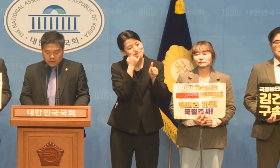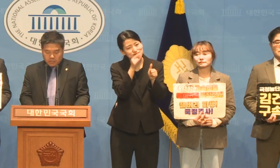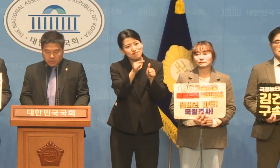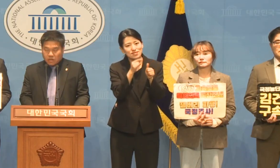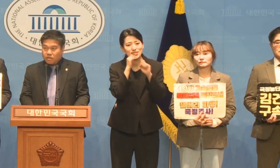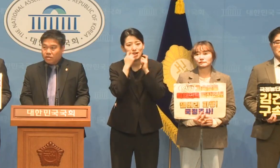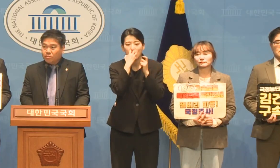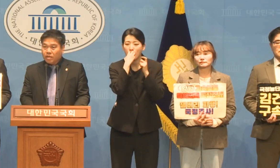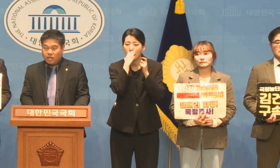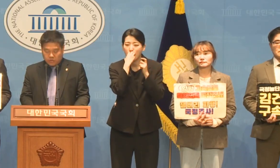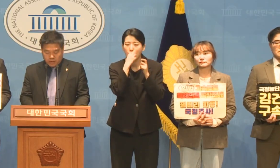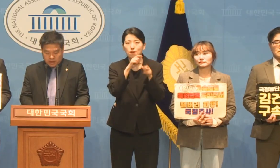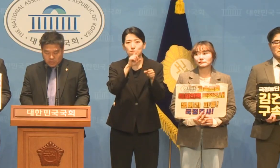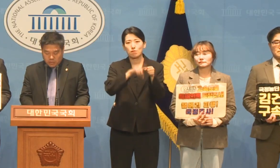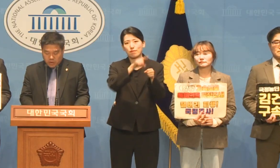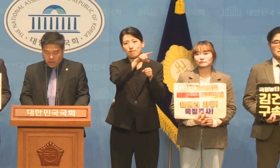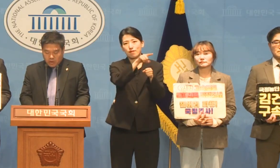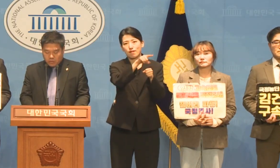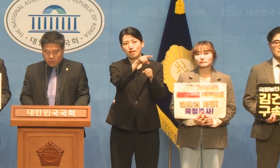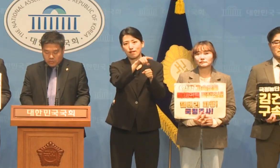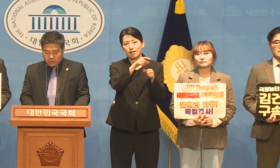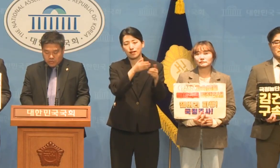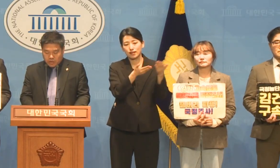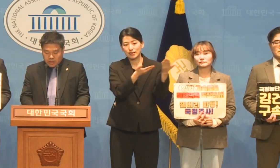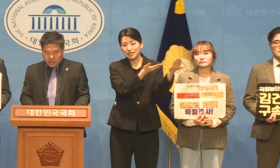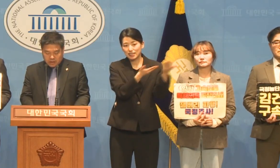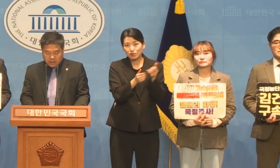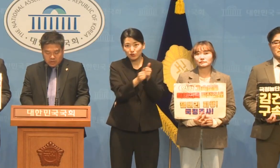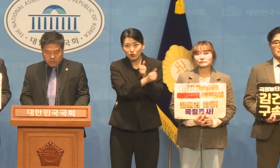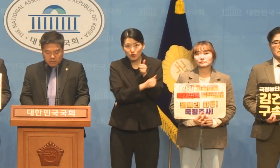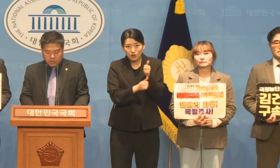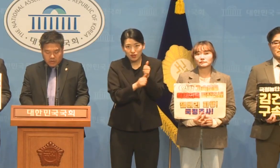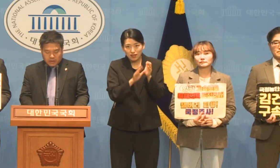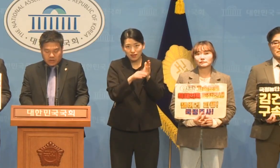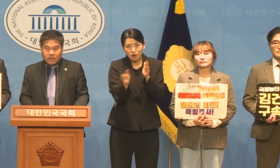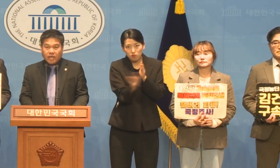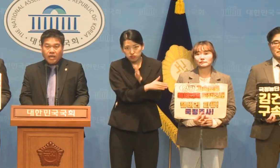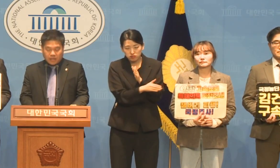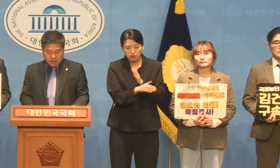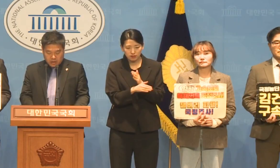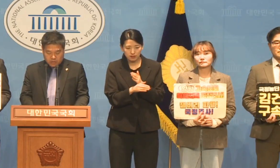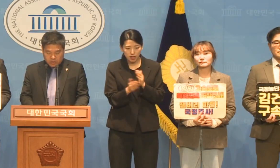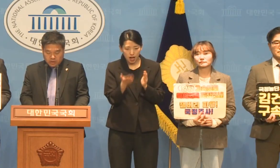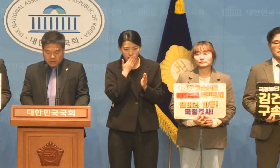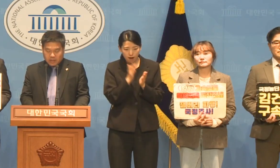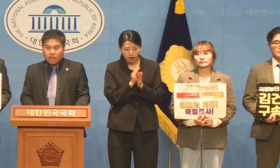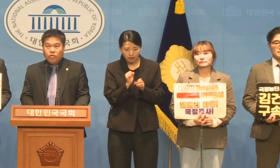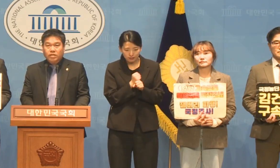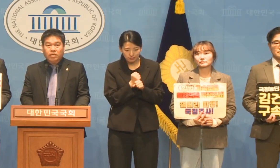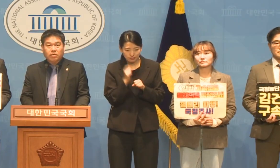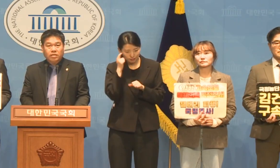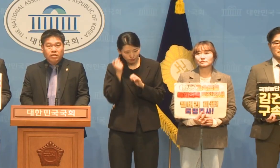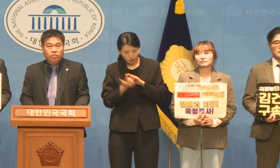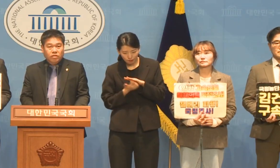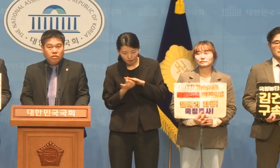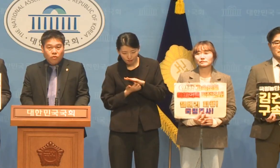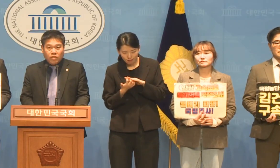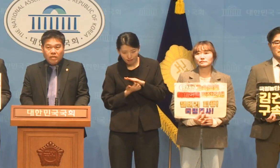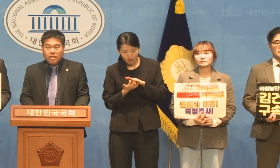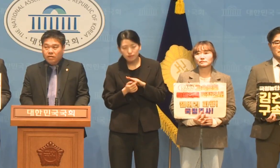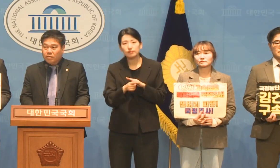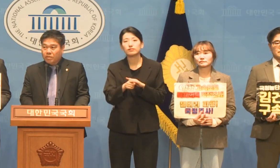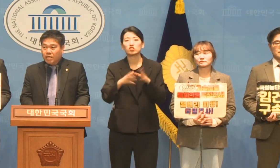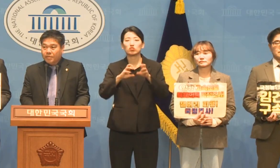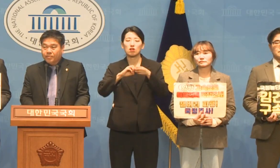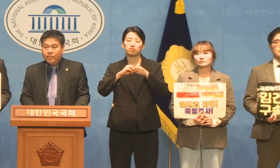인수위 시절부터 치밀하게 기획되고 국토부 등 국가기관을 사적으로 동원해서 실행한 국정의 사유화 사건이자